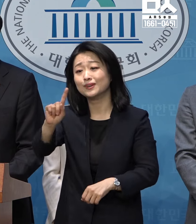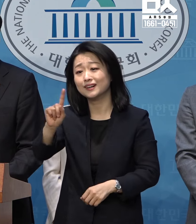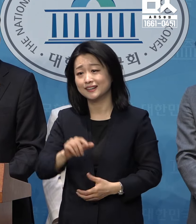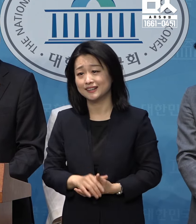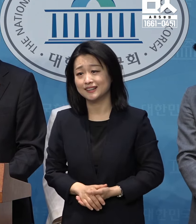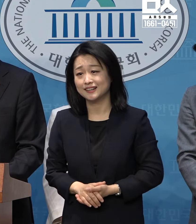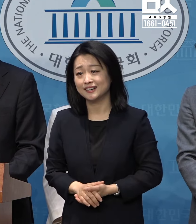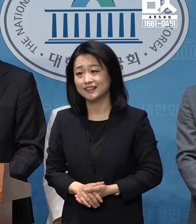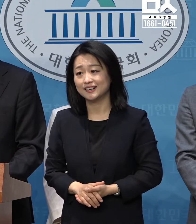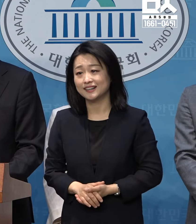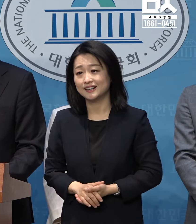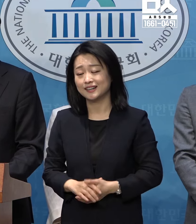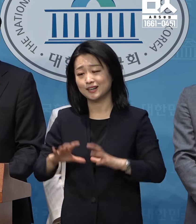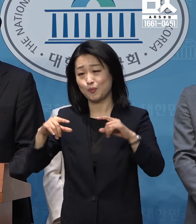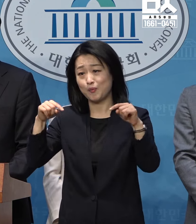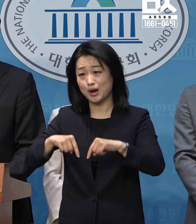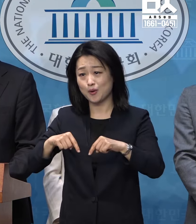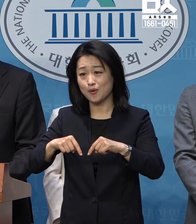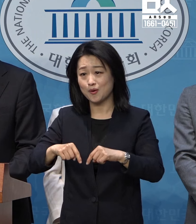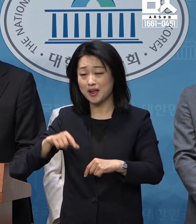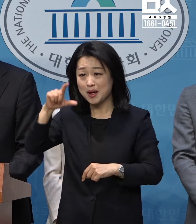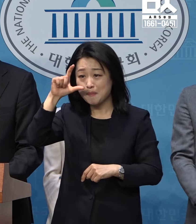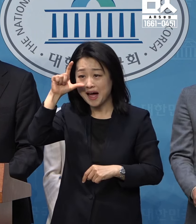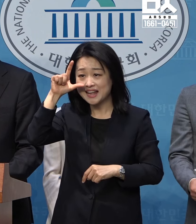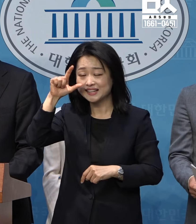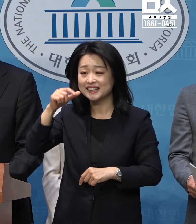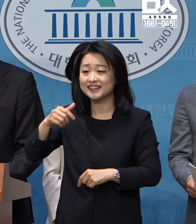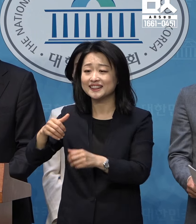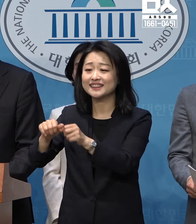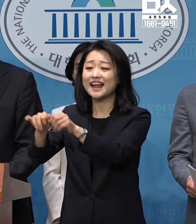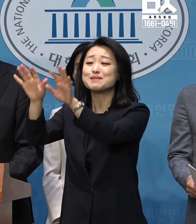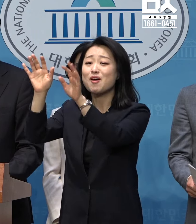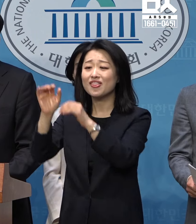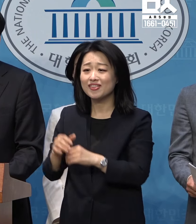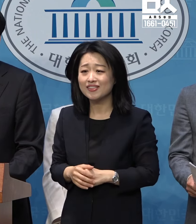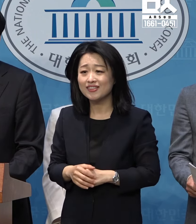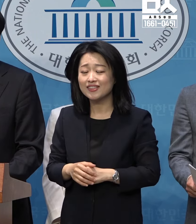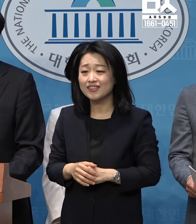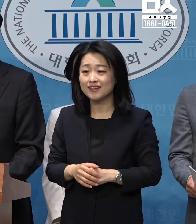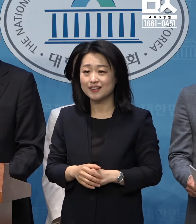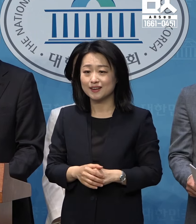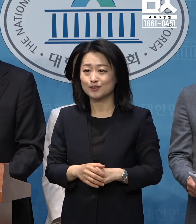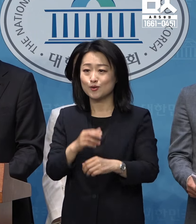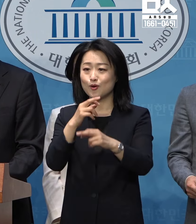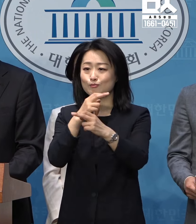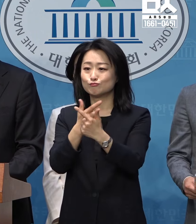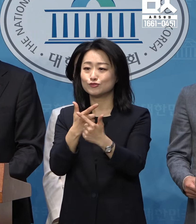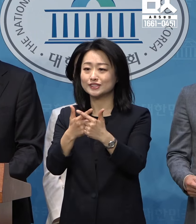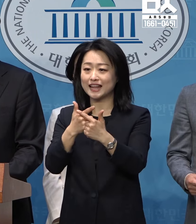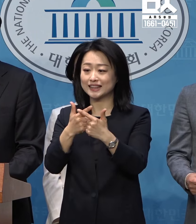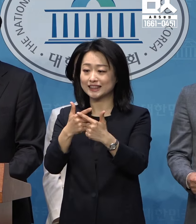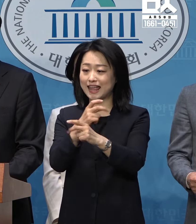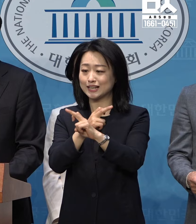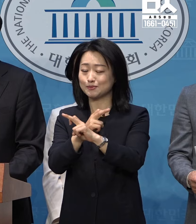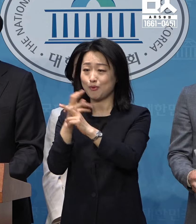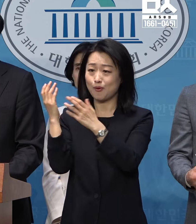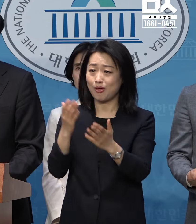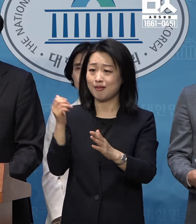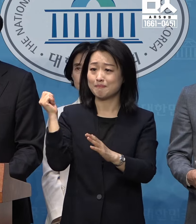어떻습니까? 바이든 날리면부터 부산 엑스포 유치 참패까지